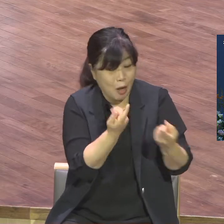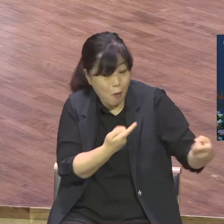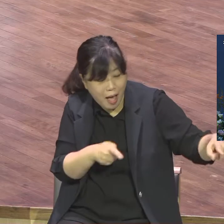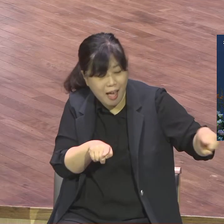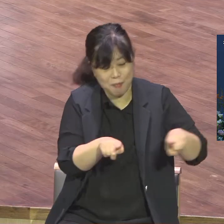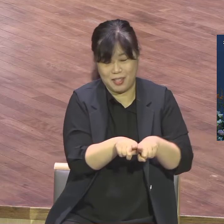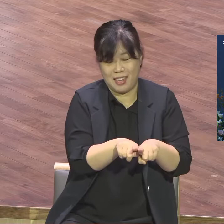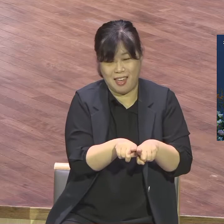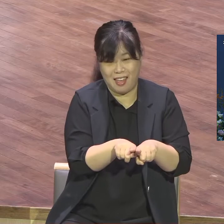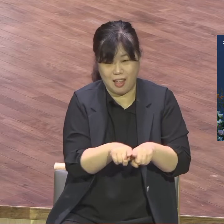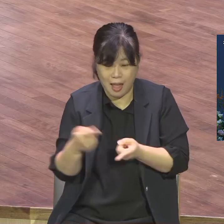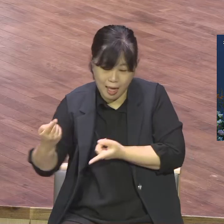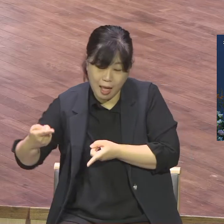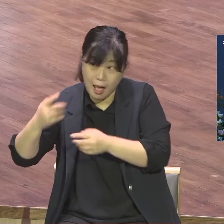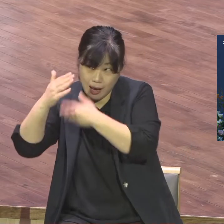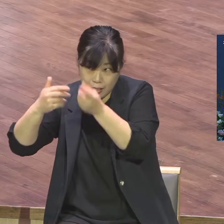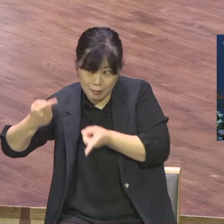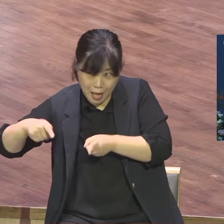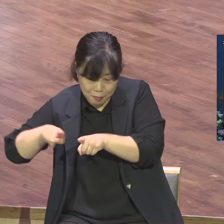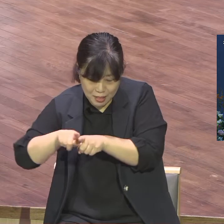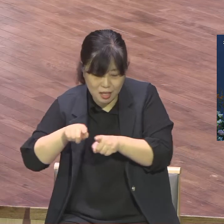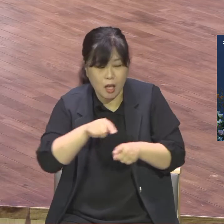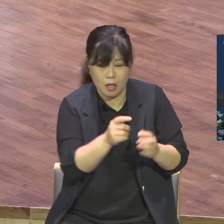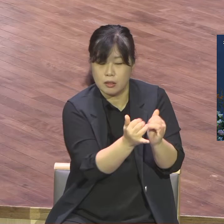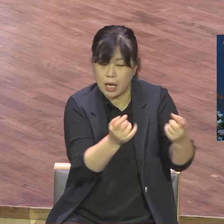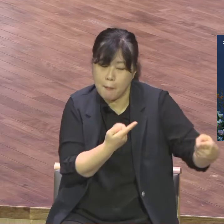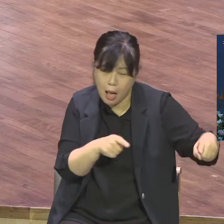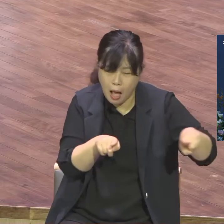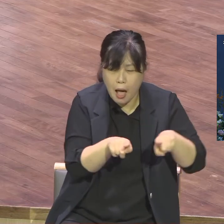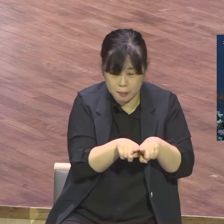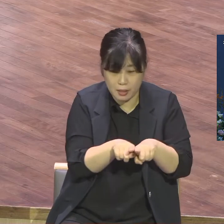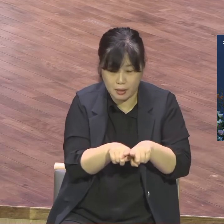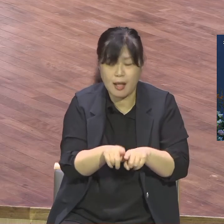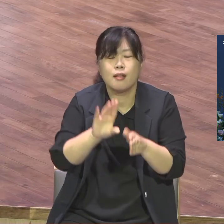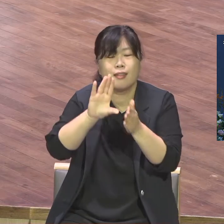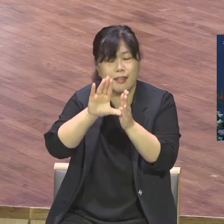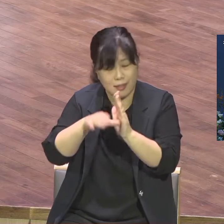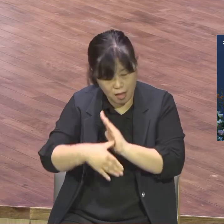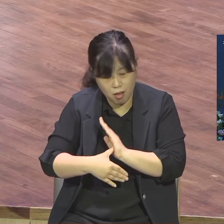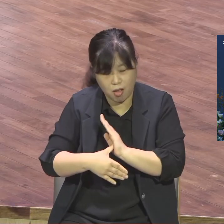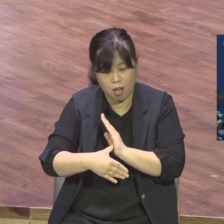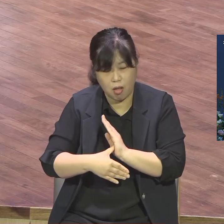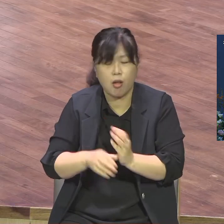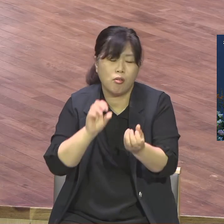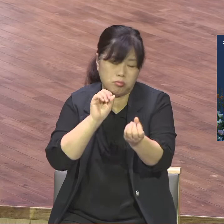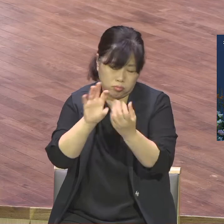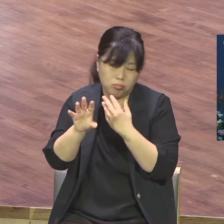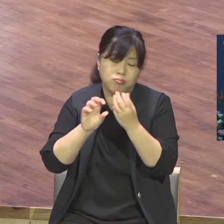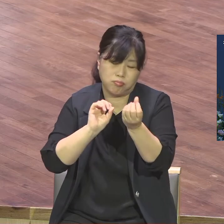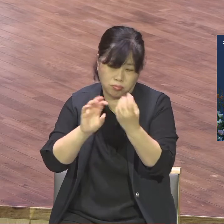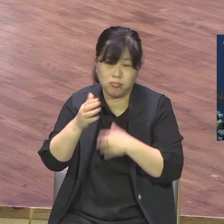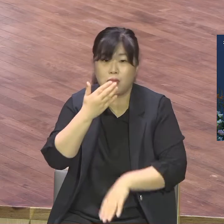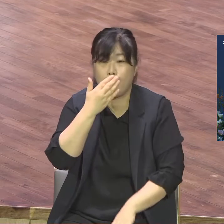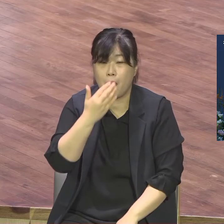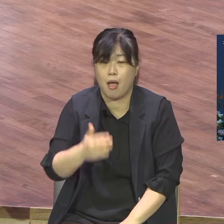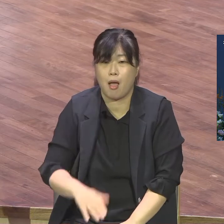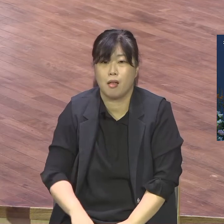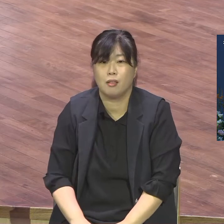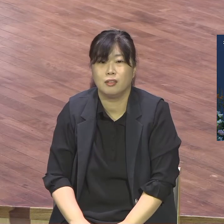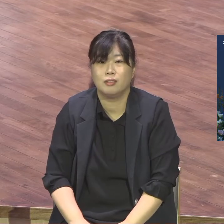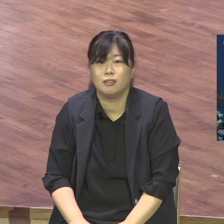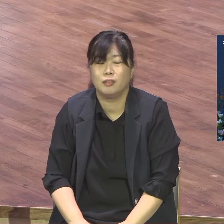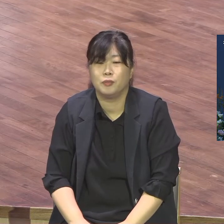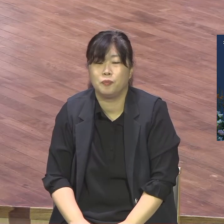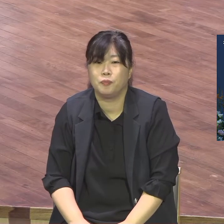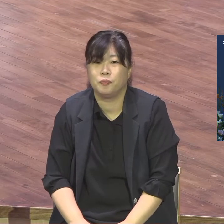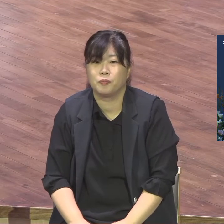이런 현장에 큰 역사가 일어난다. 저는 하나님께서 로마 16장 인물들을